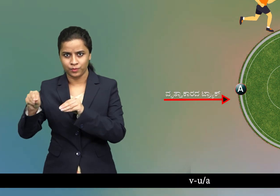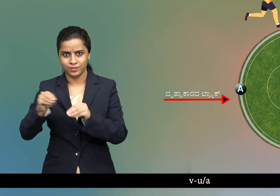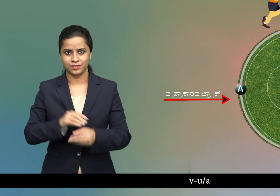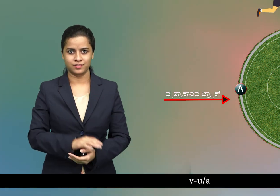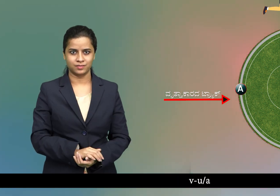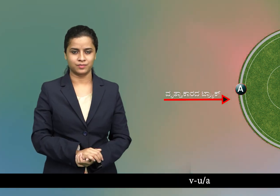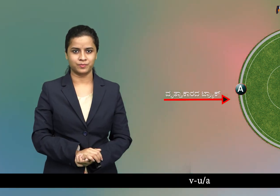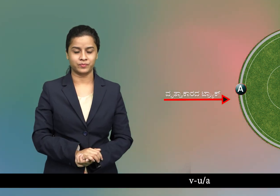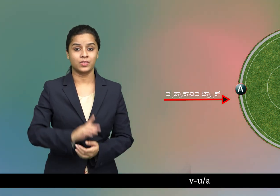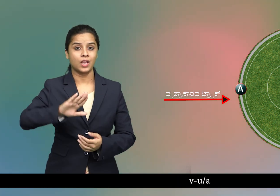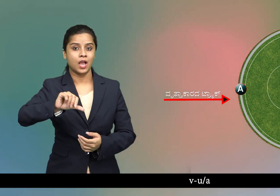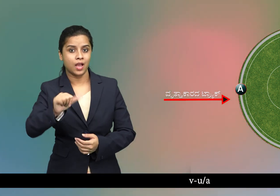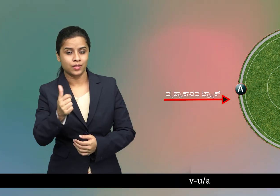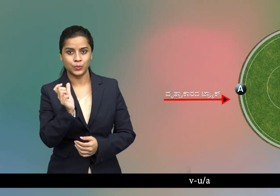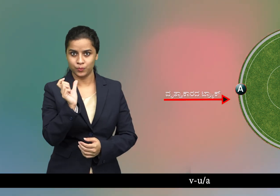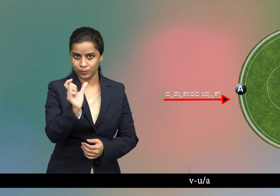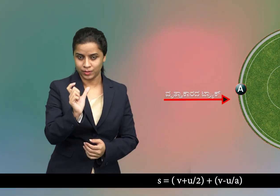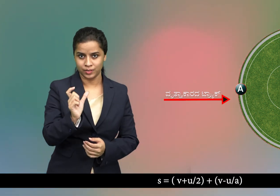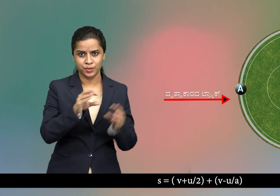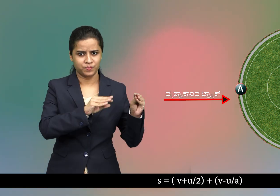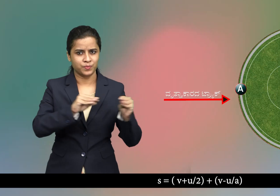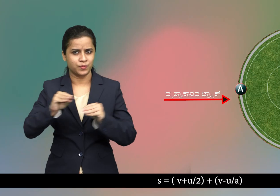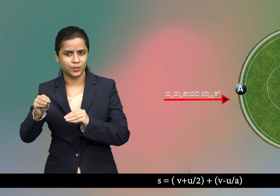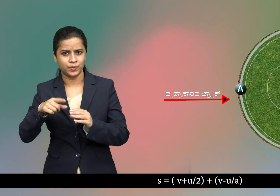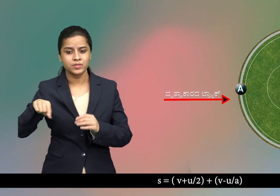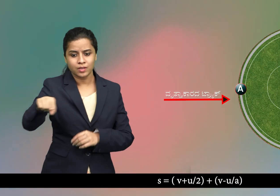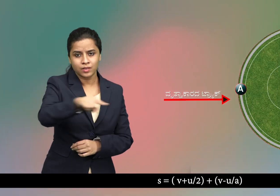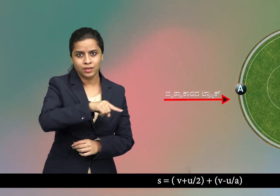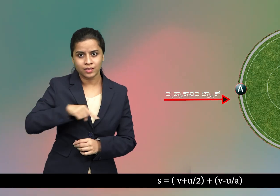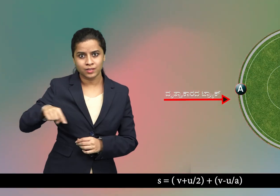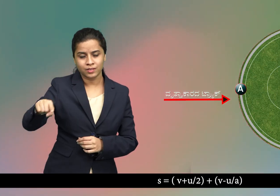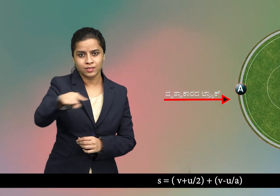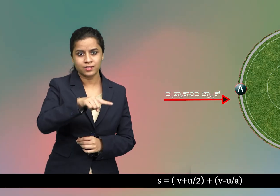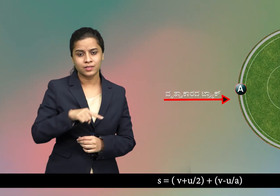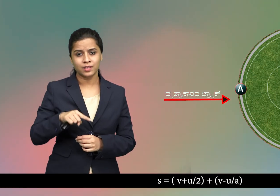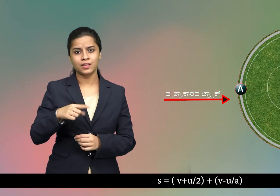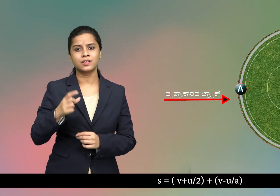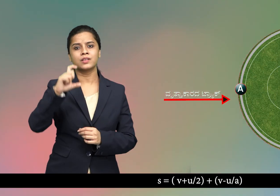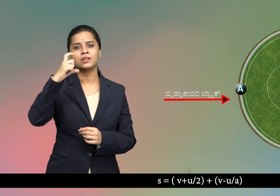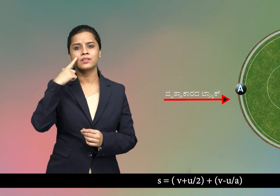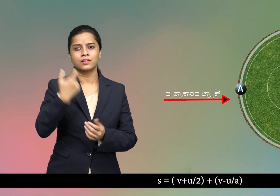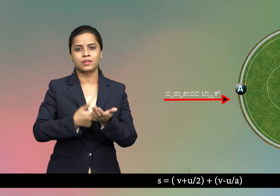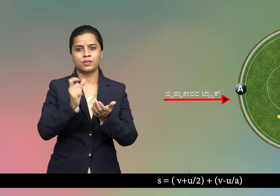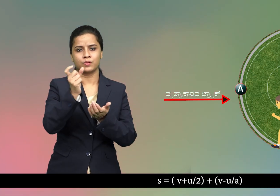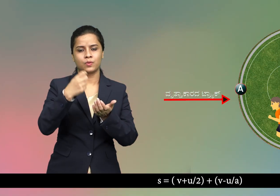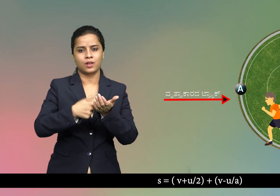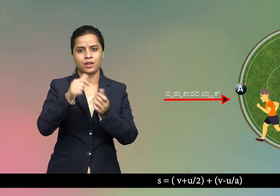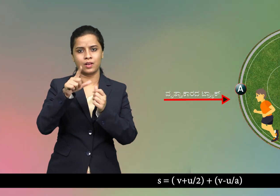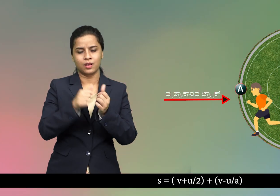ವಿ ಮೈನಸ್ ಯು ಡಿವೈಡೆಡ್ ಬೈ ಎ. ಎಸ್ ಈಸ್ ಈಕ್ವಲ್ ಟು ಮಾಡ್ಯುಲಸ್ ಆಫ್ ವಿ ಪ್ಲಸ್ ಯು ಡಿವೈಡೆಡ್ ಬೈ 2 ಇಂಟು